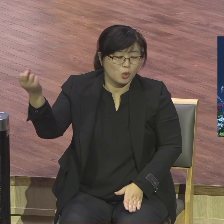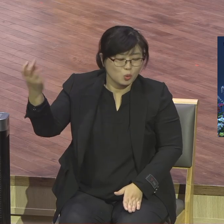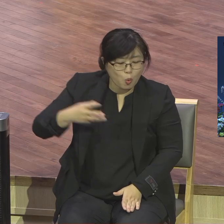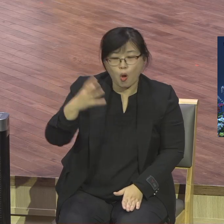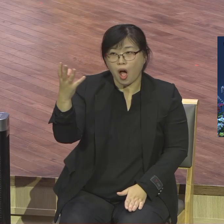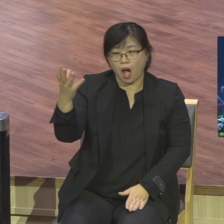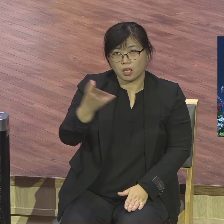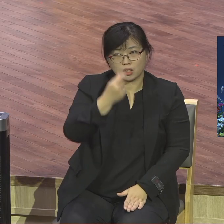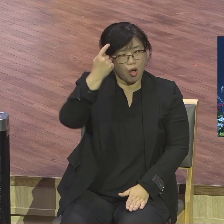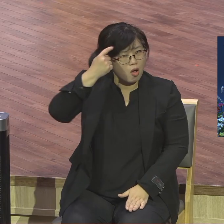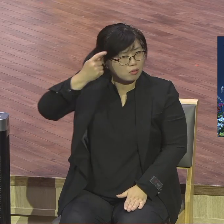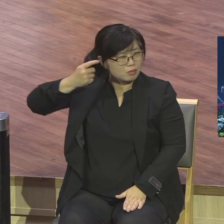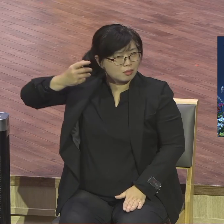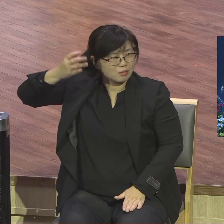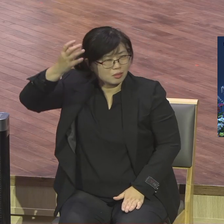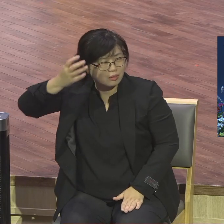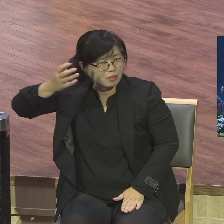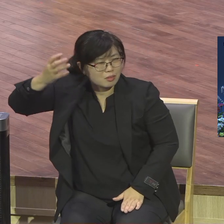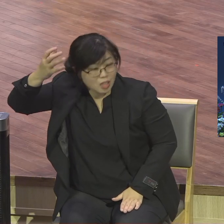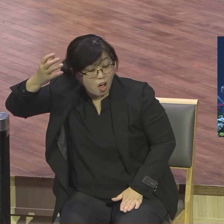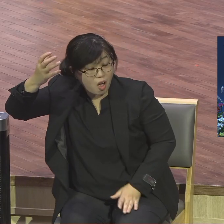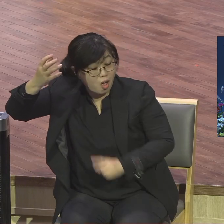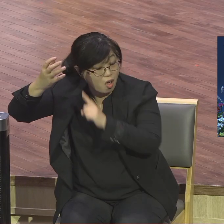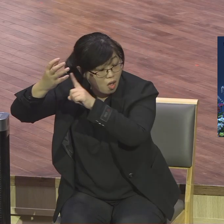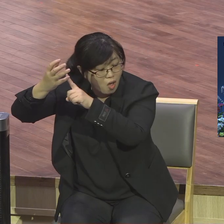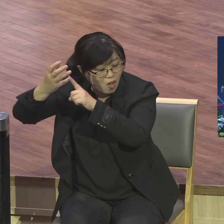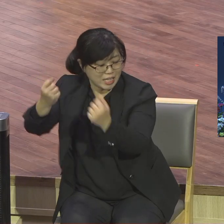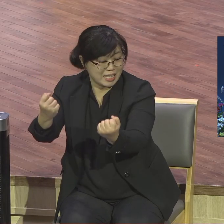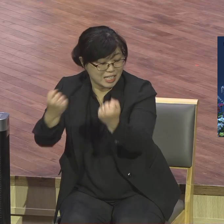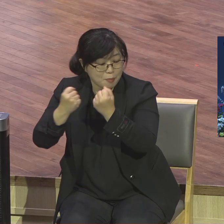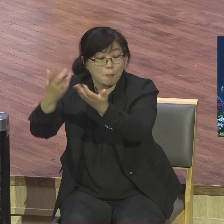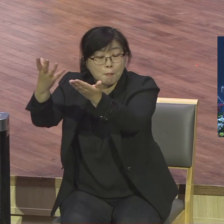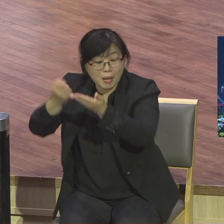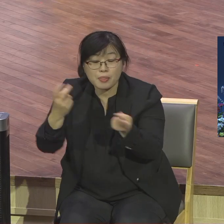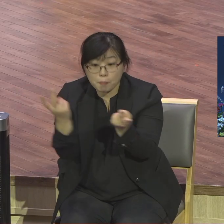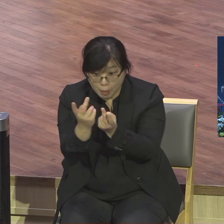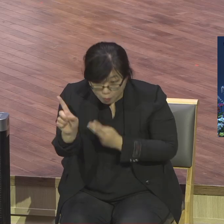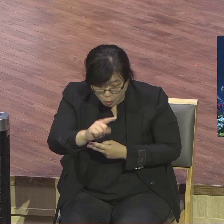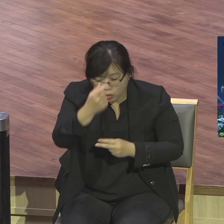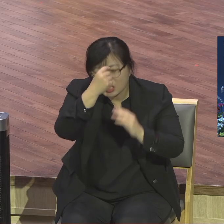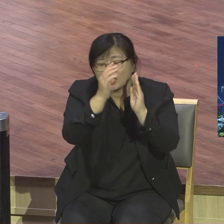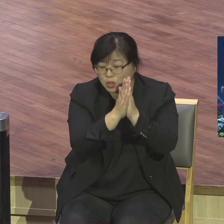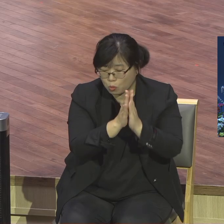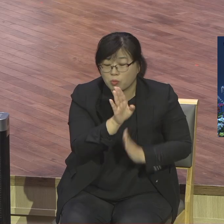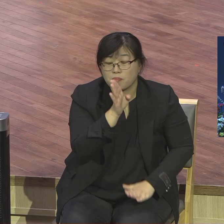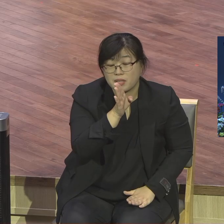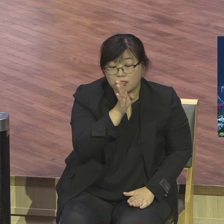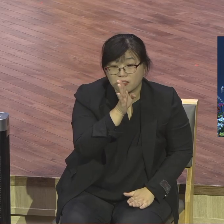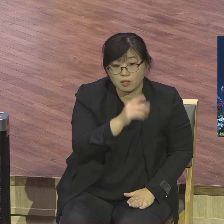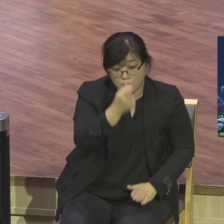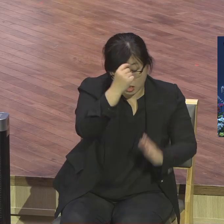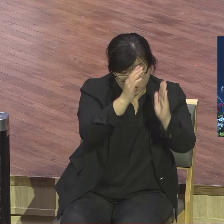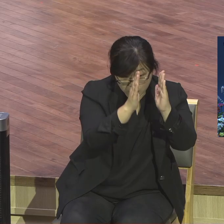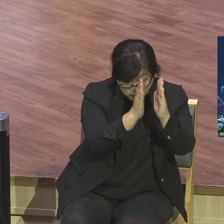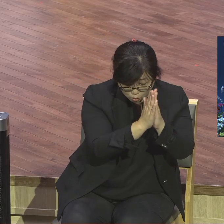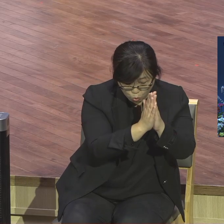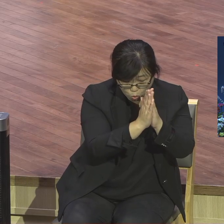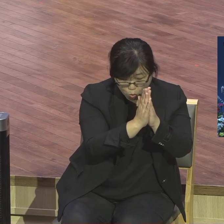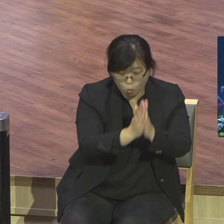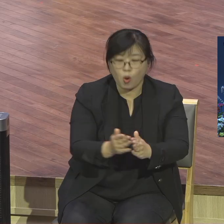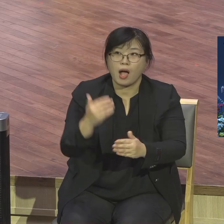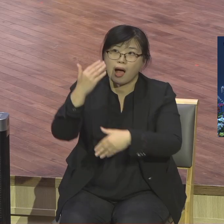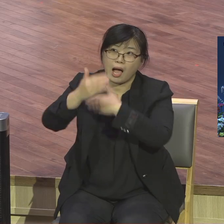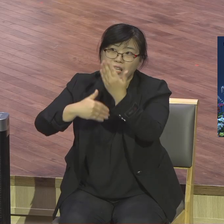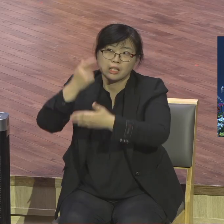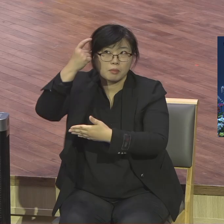온전한 11조는 온전한 11조입니다 대강 아닙니다 온전한 11조는 하늘 문을 여는